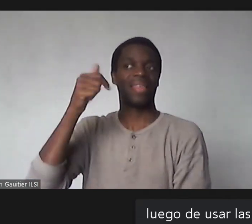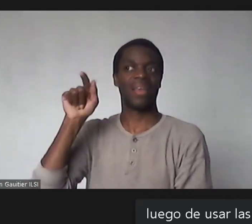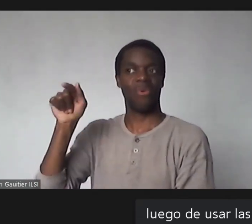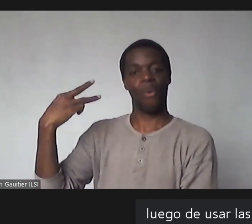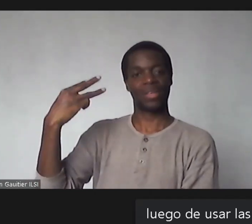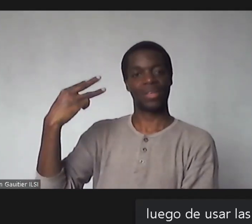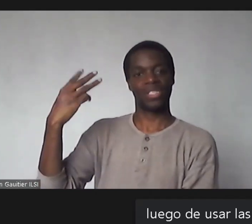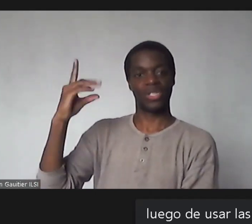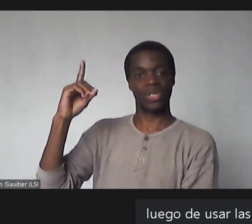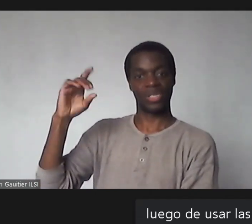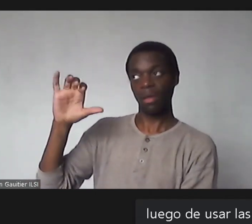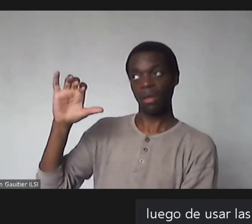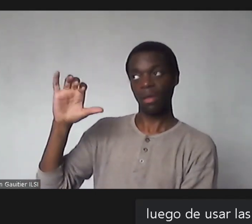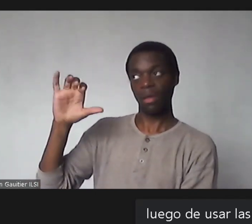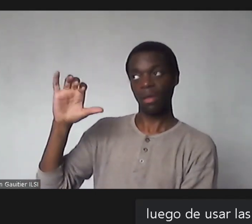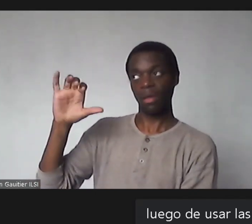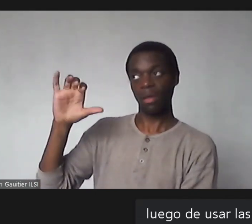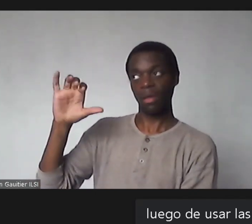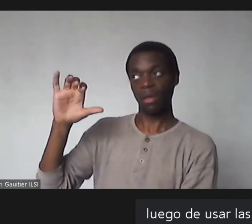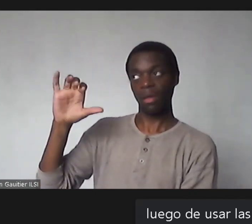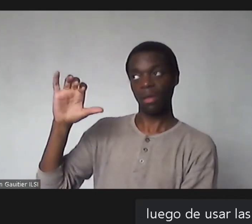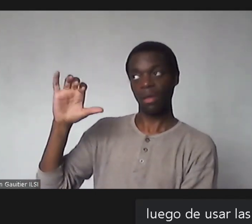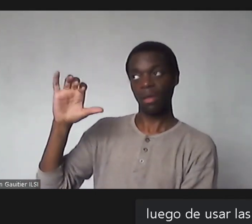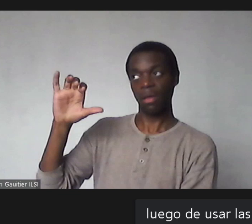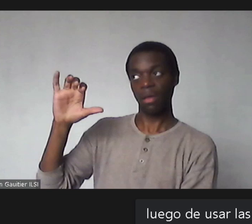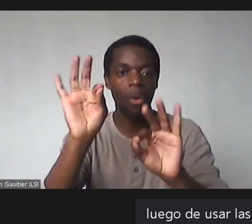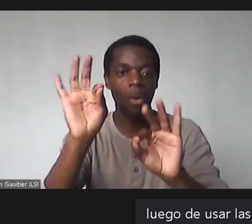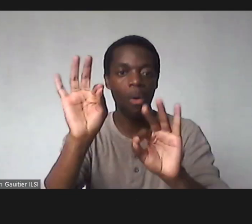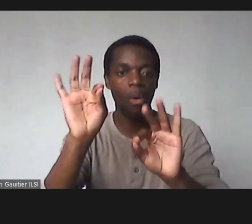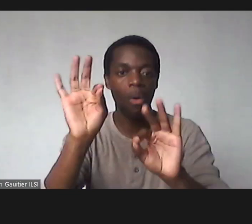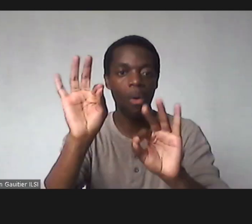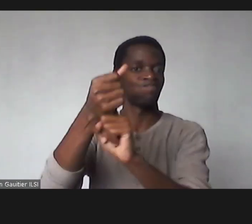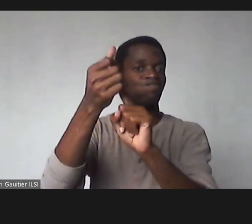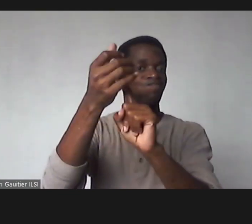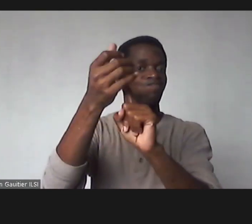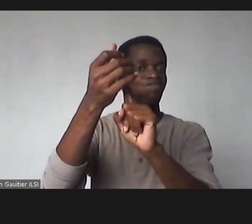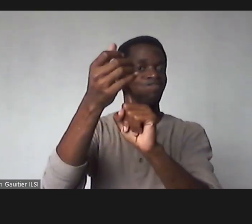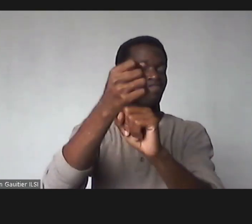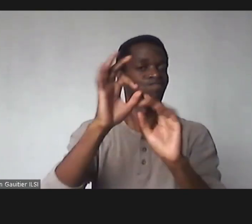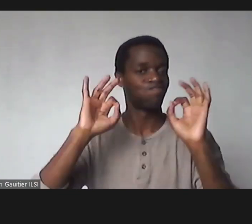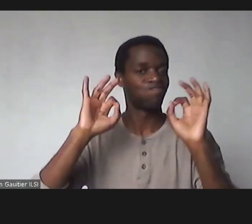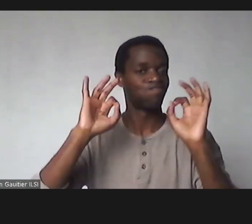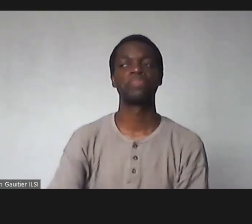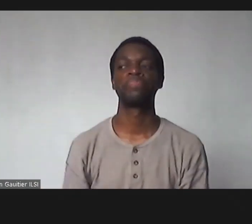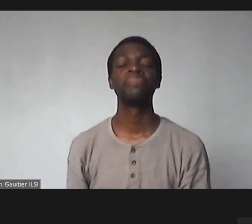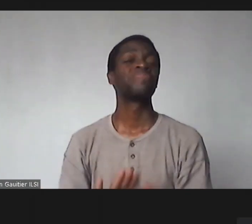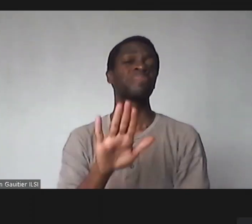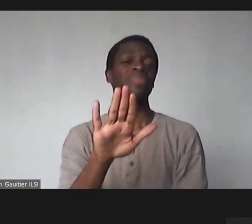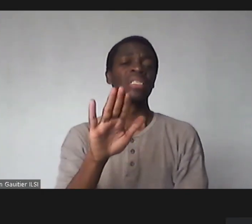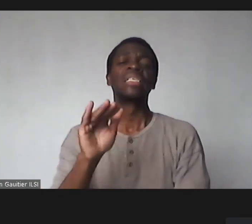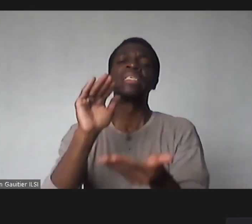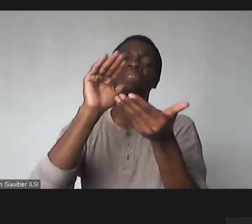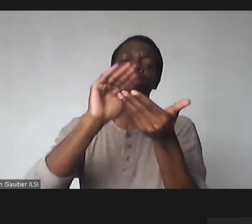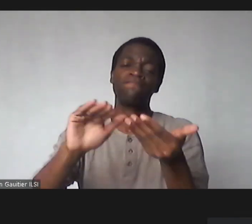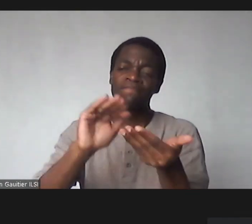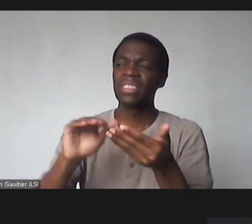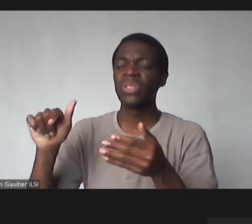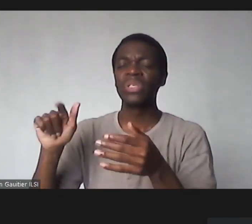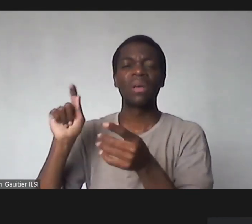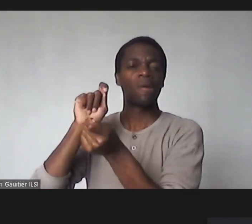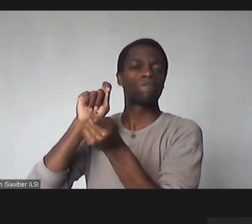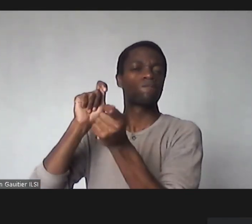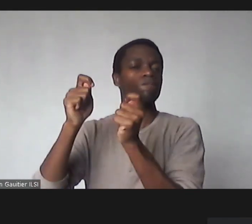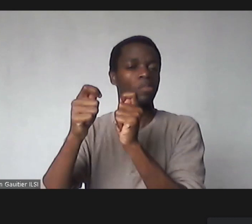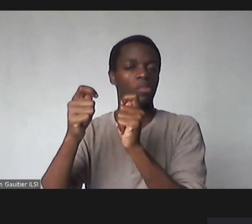Solo puse para siempre actualizar esto, porque como cambiamos los datos, hace un tiempo que hicimos esto, pero siempre que voy a hablar en algún